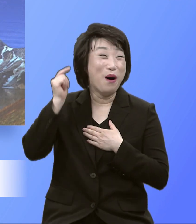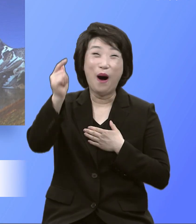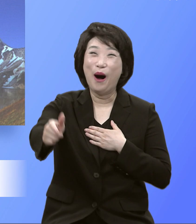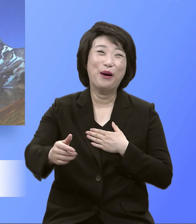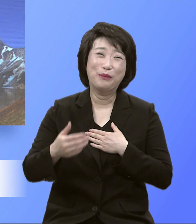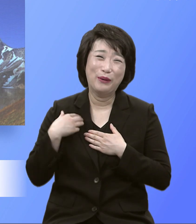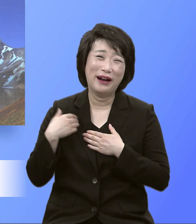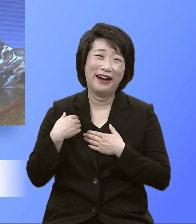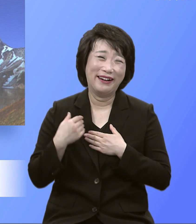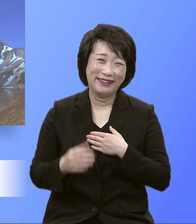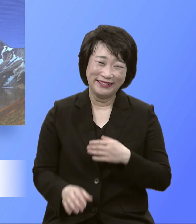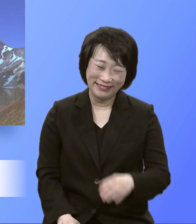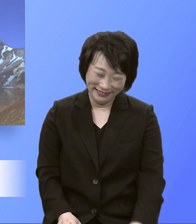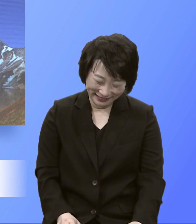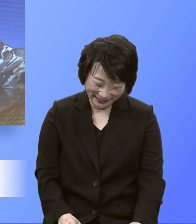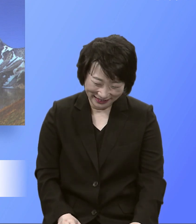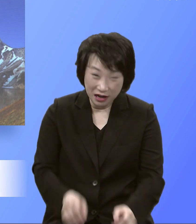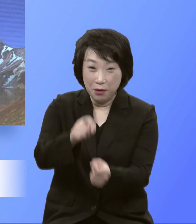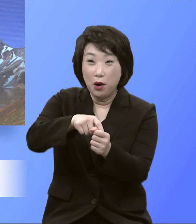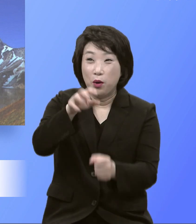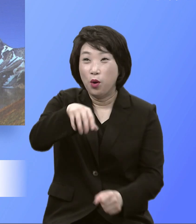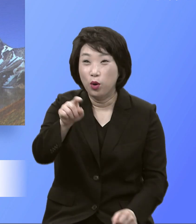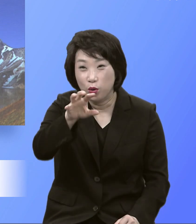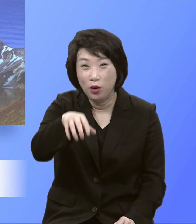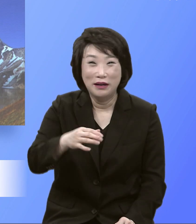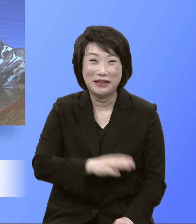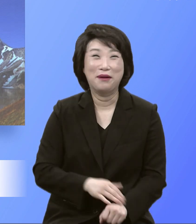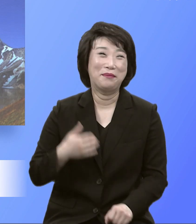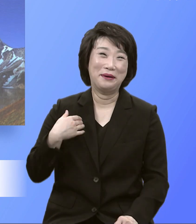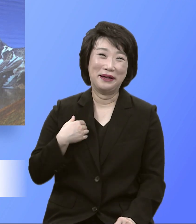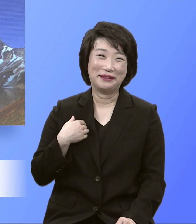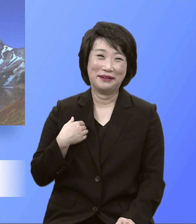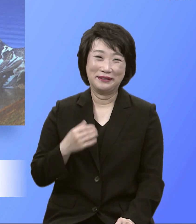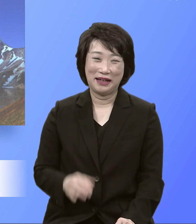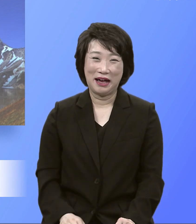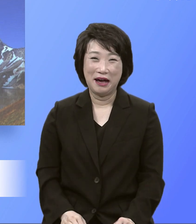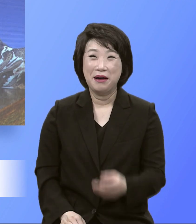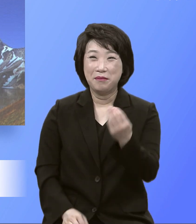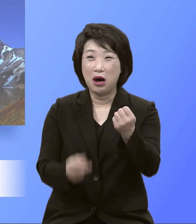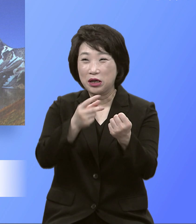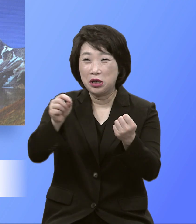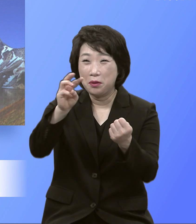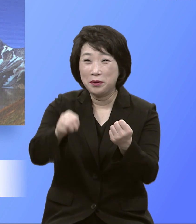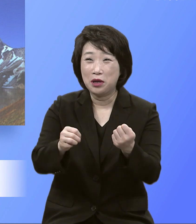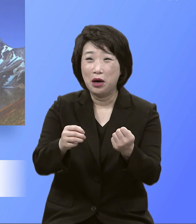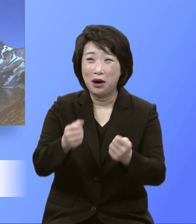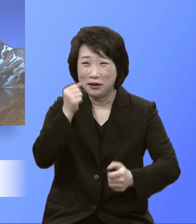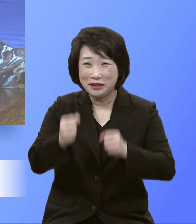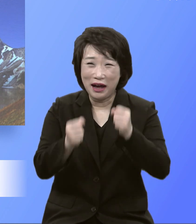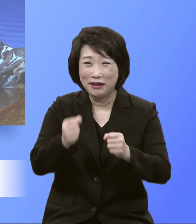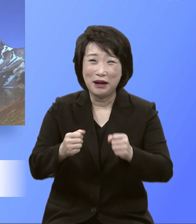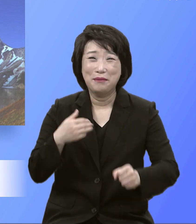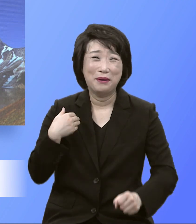먼지는 몰랐어요. 나는 목적지가 어딘지도 모르고 몇 킬로를 뛰는지도 모르고요,